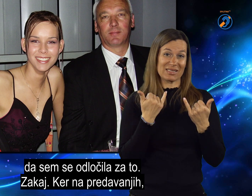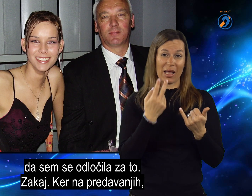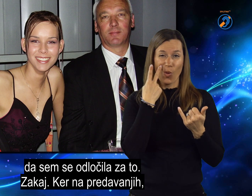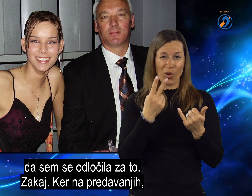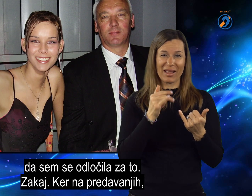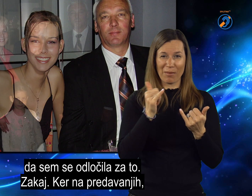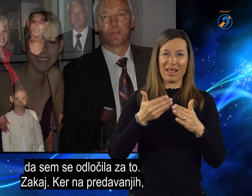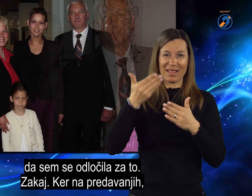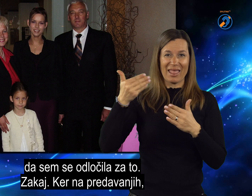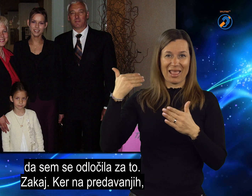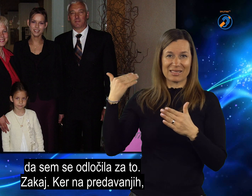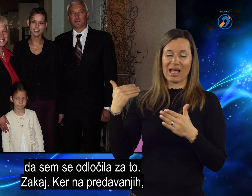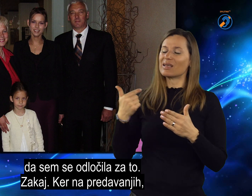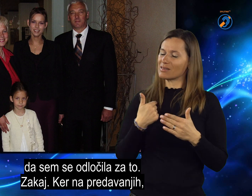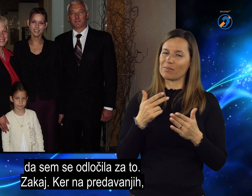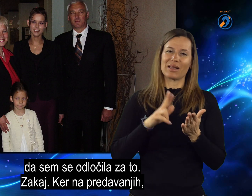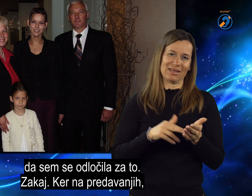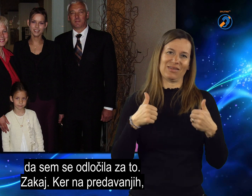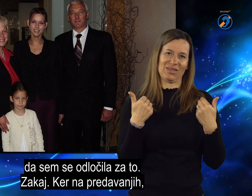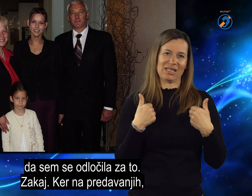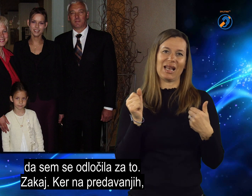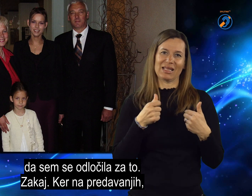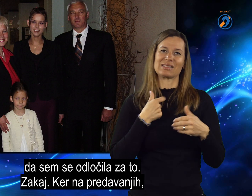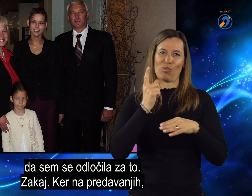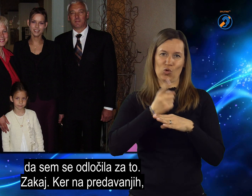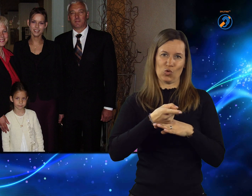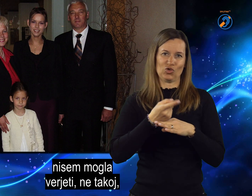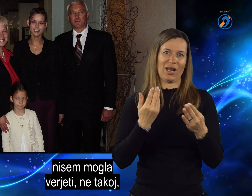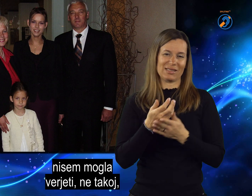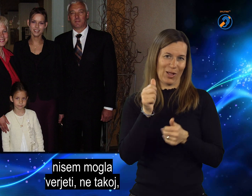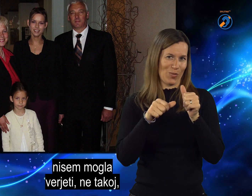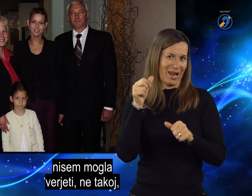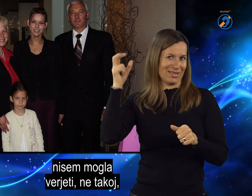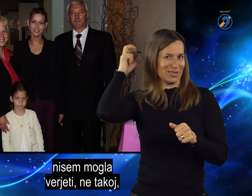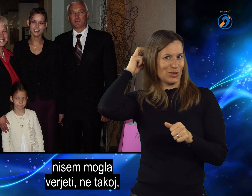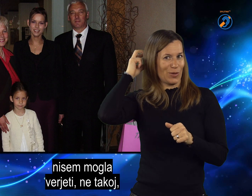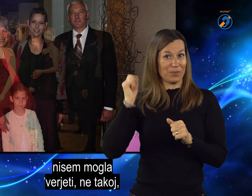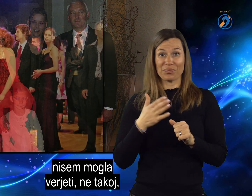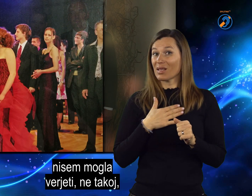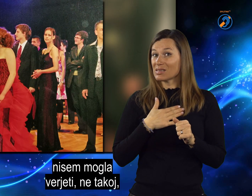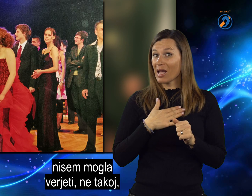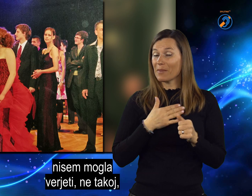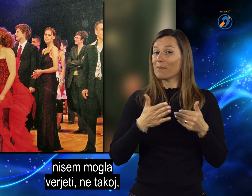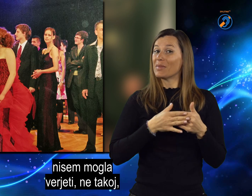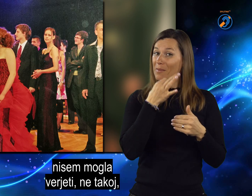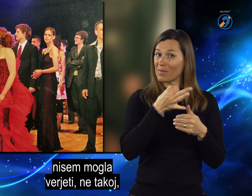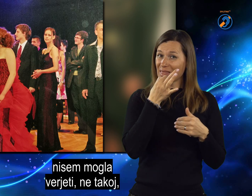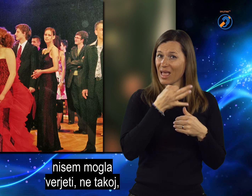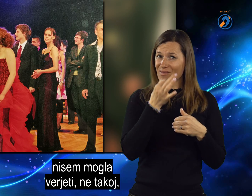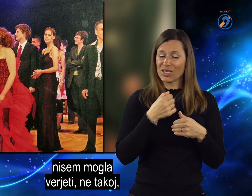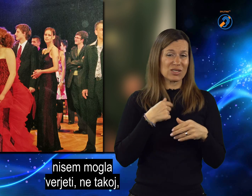se odločila za to. Zakaj? Ker pri predavanju nisem mogla verjeti,